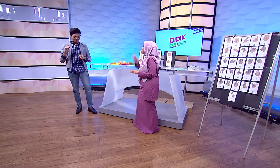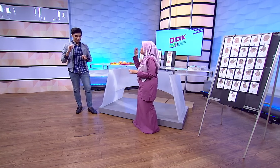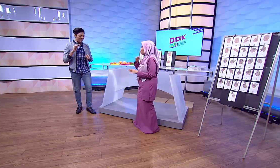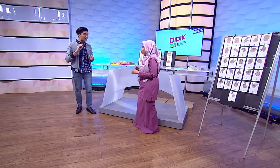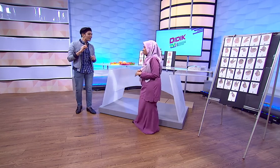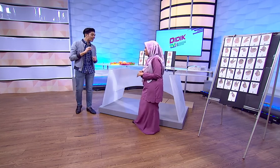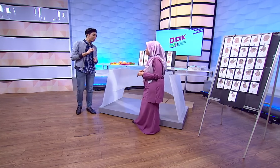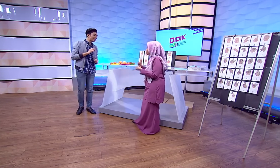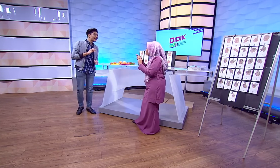kita